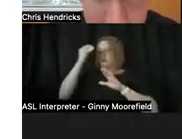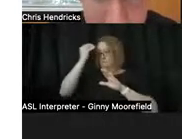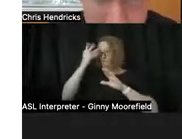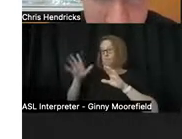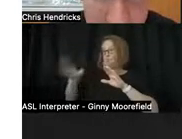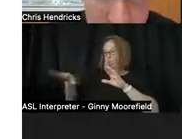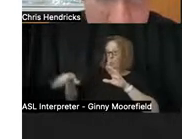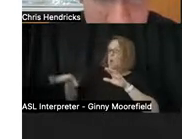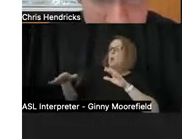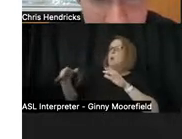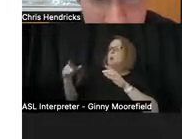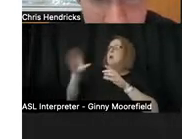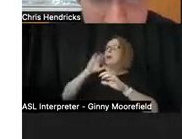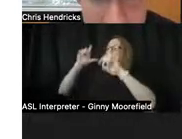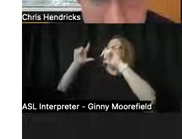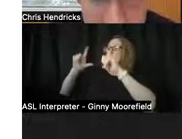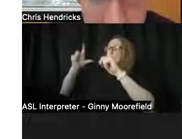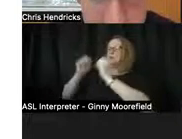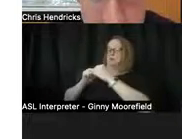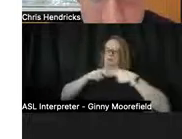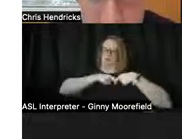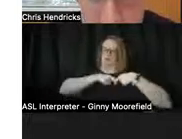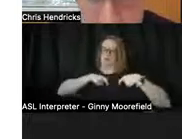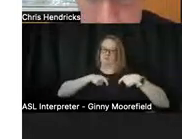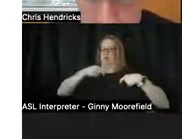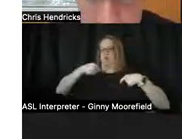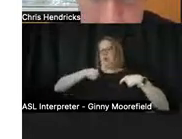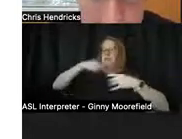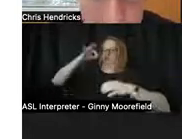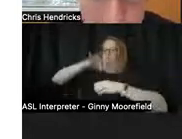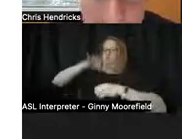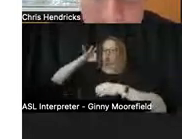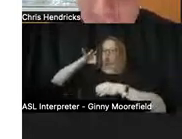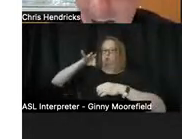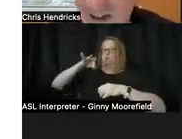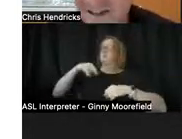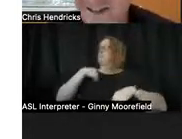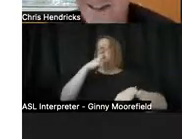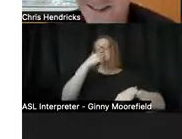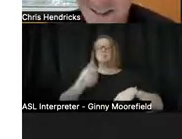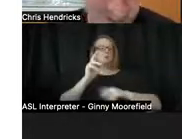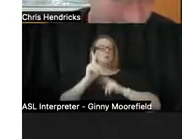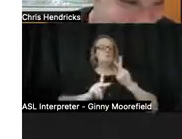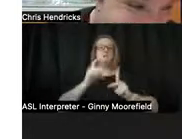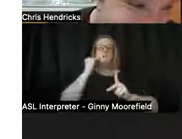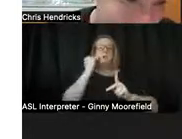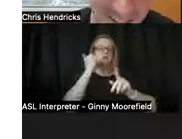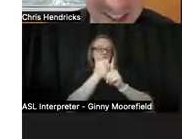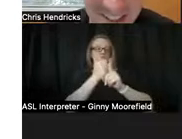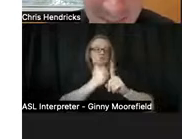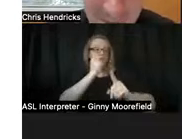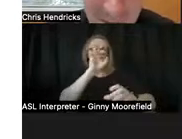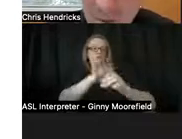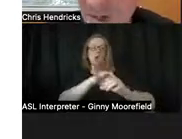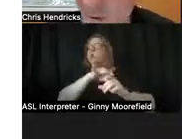les dije que me enviaran una foto con su pegatina de la votación y yo les digo a las personas que si no votan entonces no